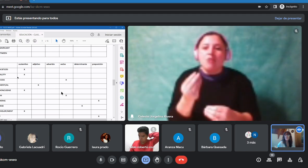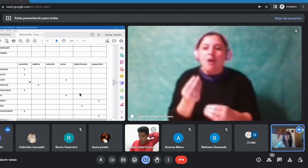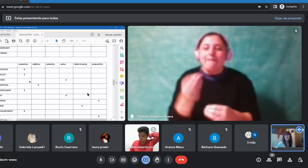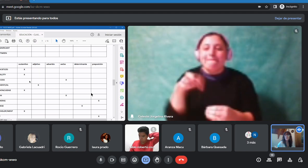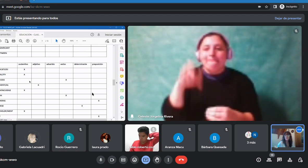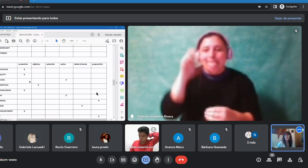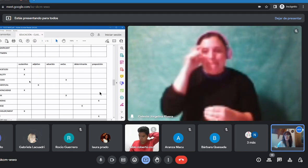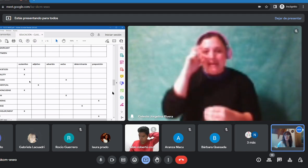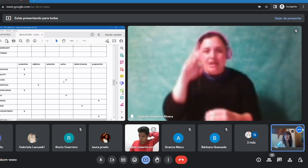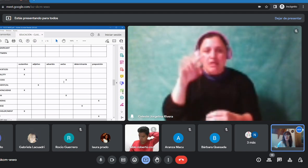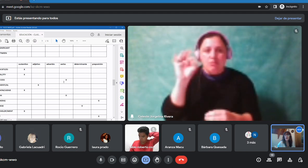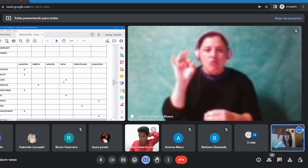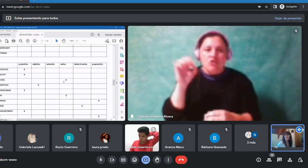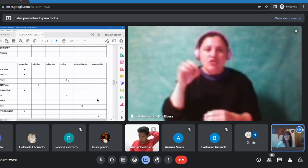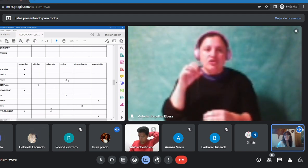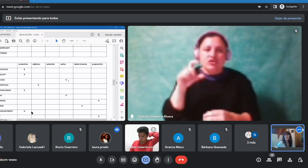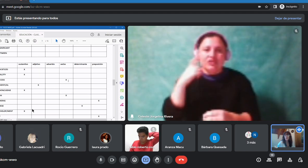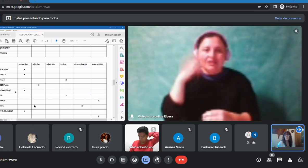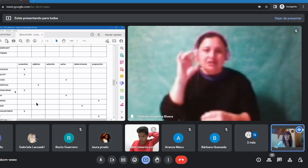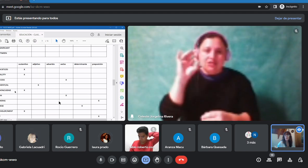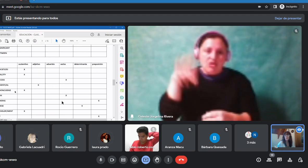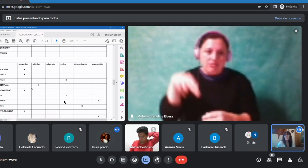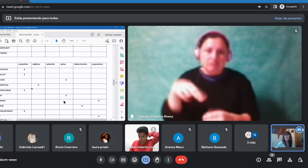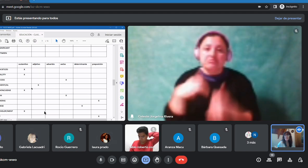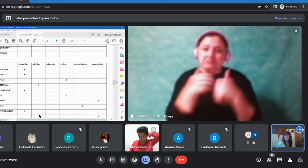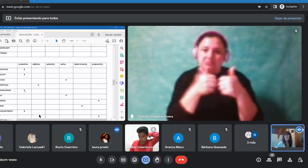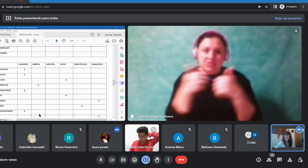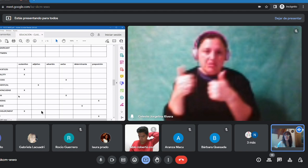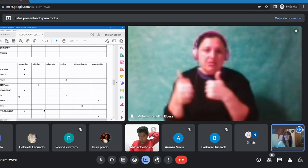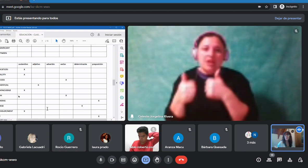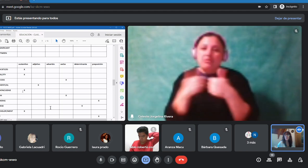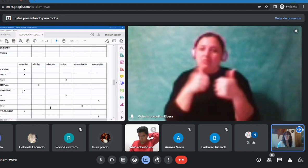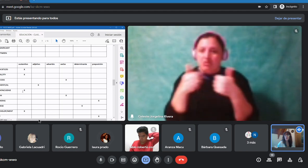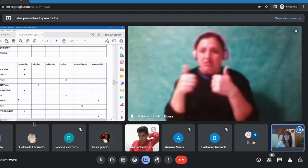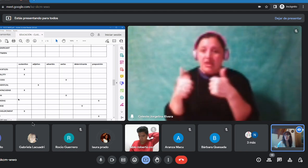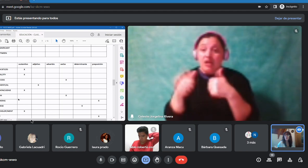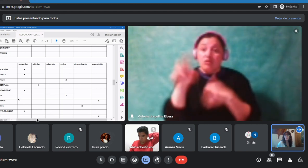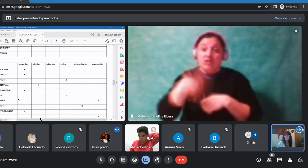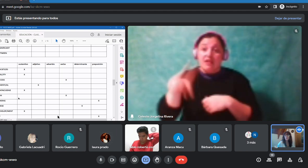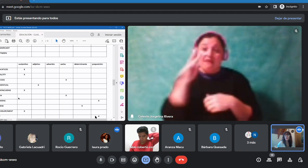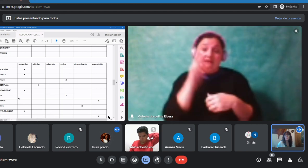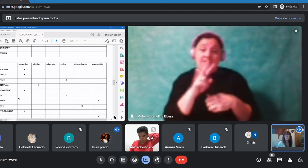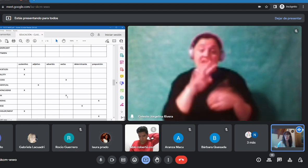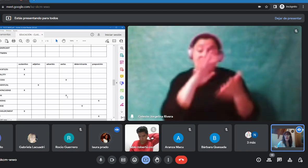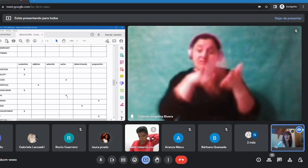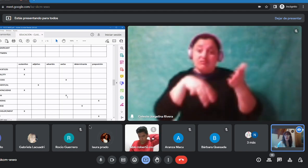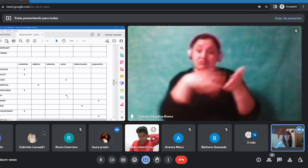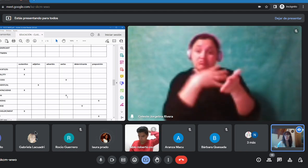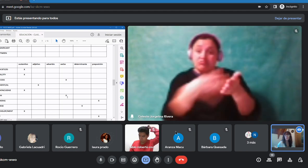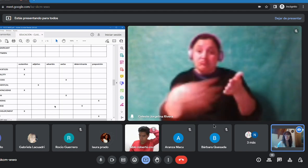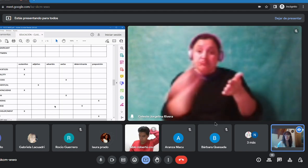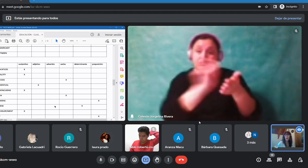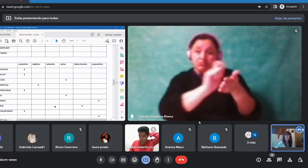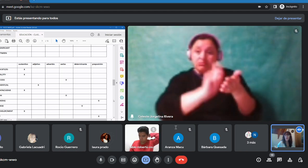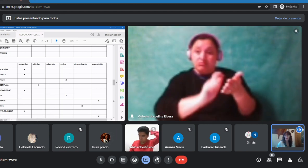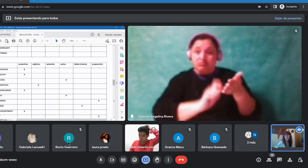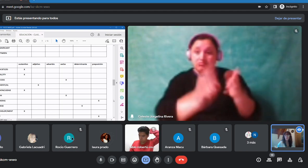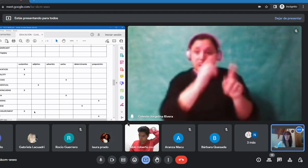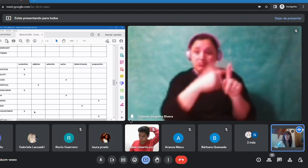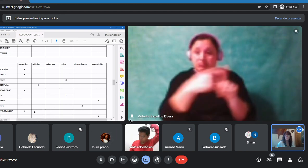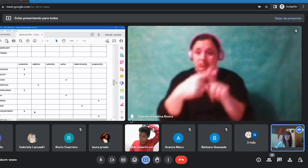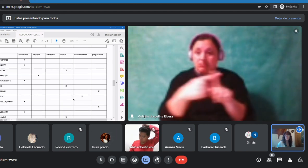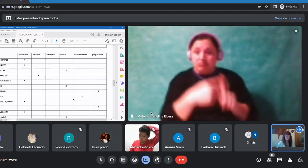ability. Access está como verbo, essential adjetivo, knowledge como sustantivo, can como verbo, among